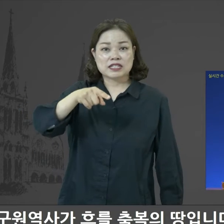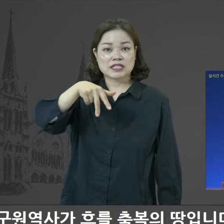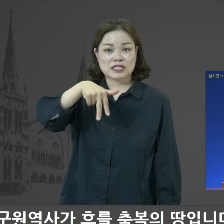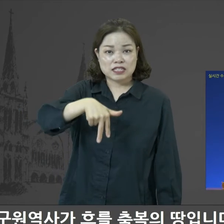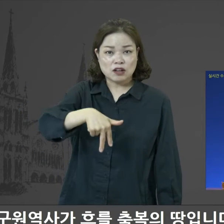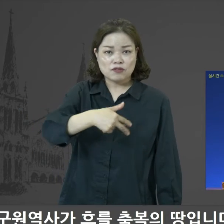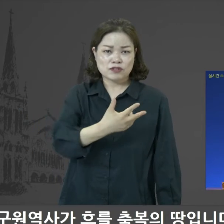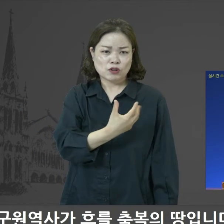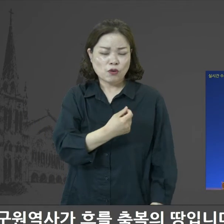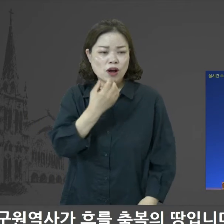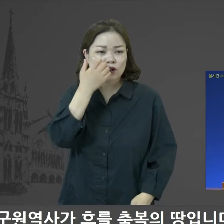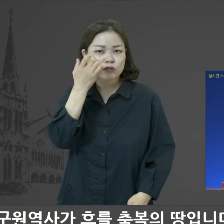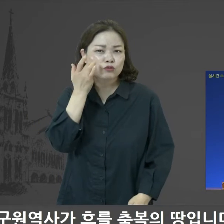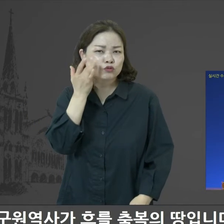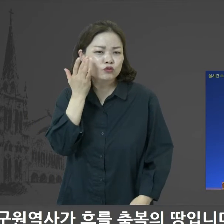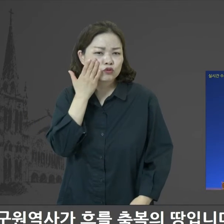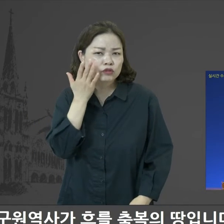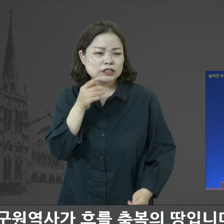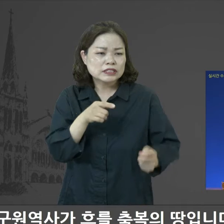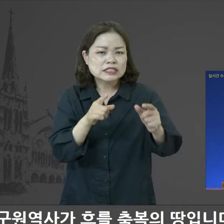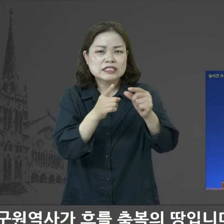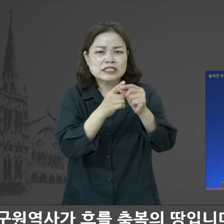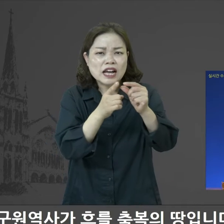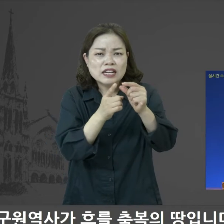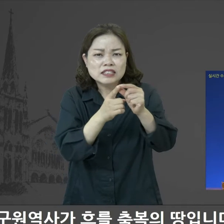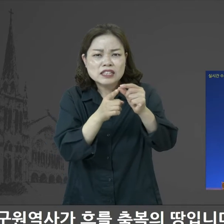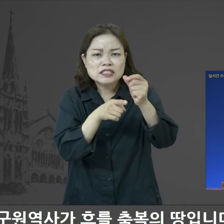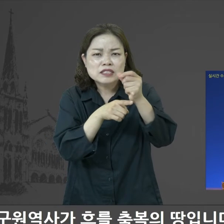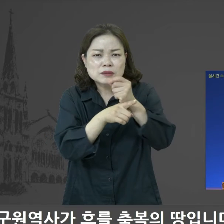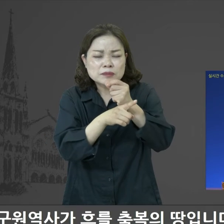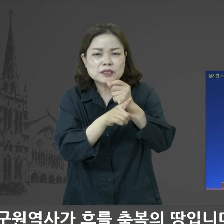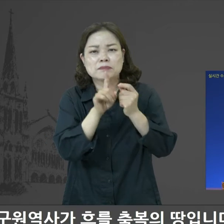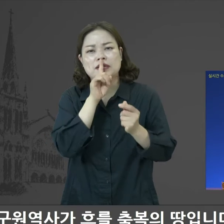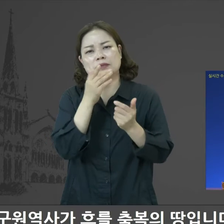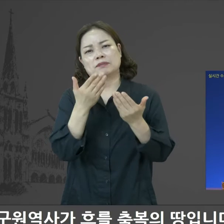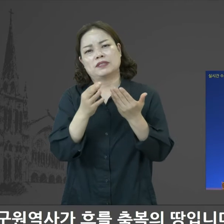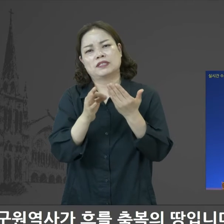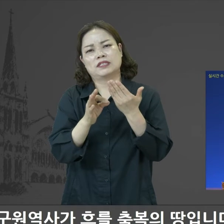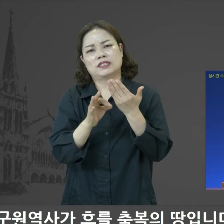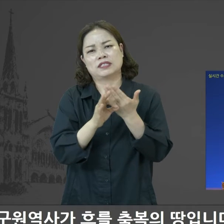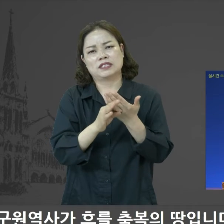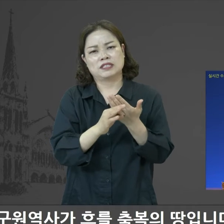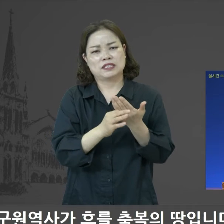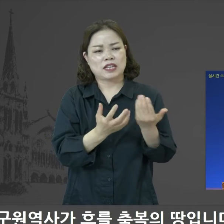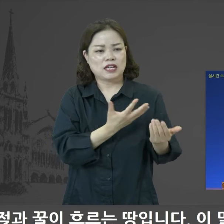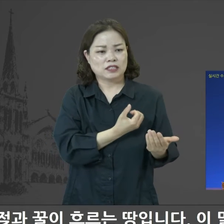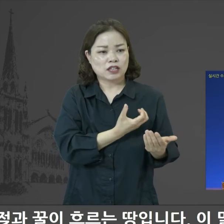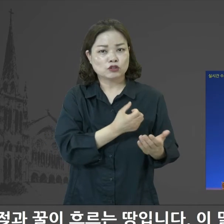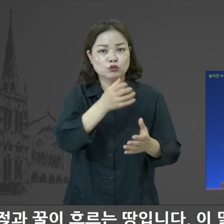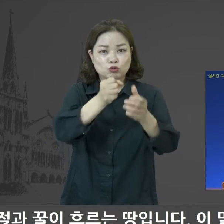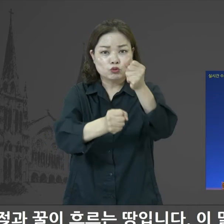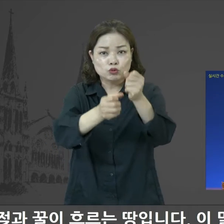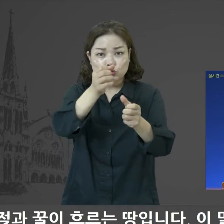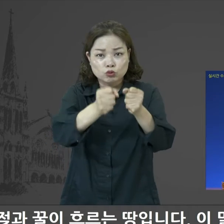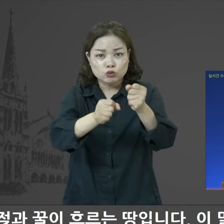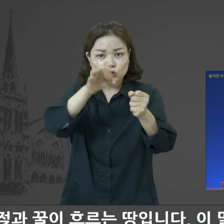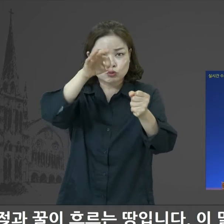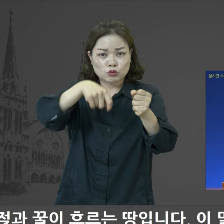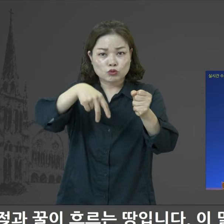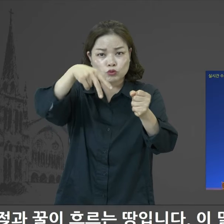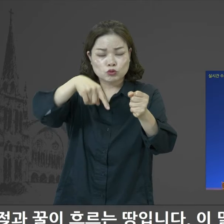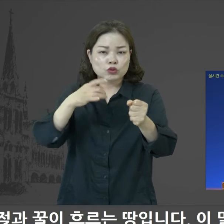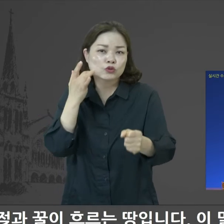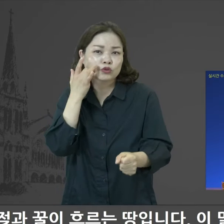말이 어떤 말일까요? 단어 자체의 의미로 살펴본다면 젖은 우유이고 꿀은 우리가